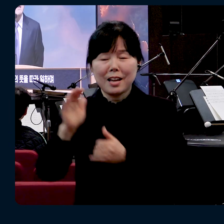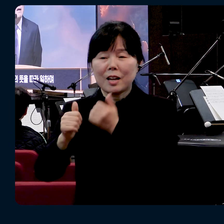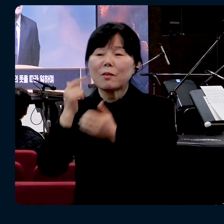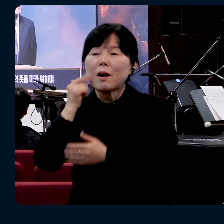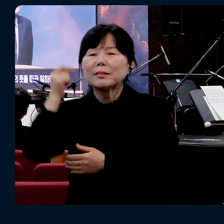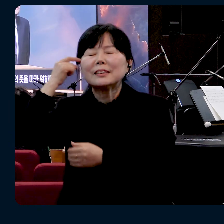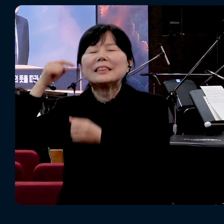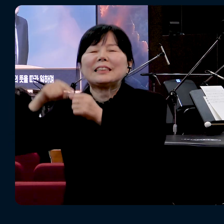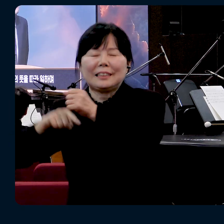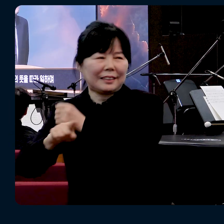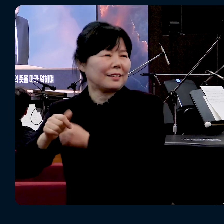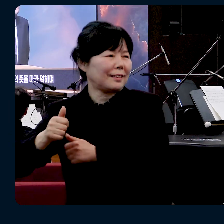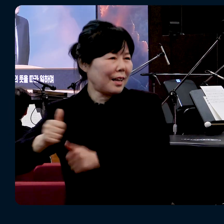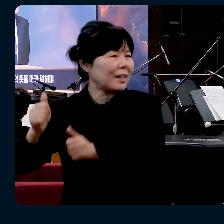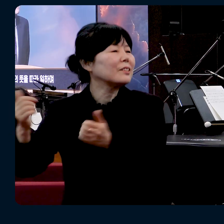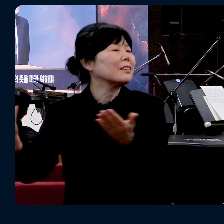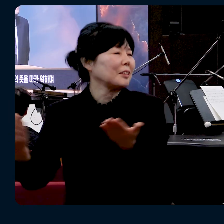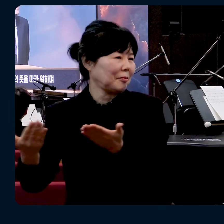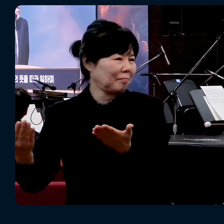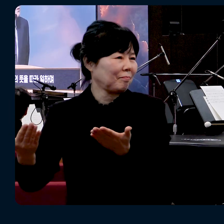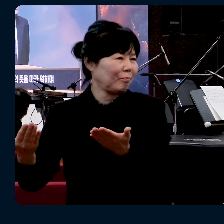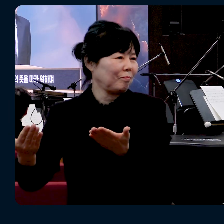하나님 아버지의 뜻을 따라 일하며,